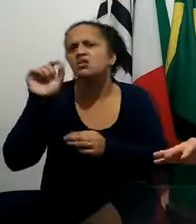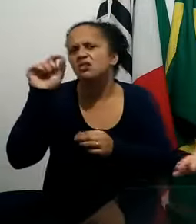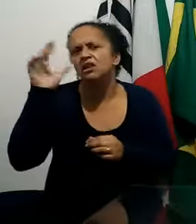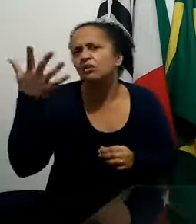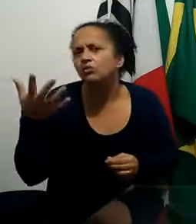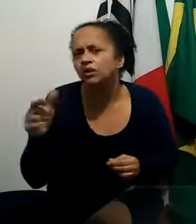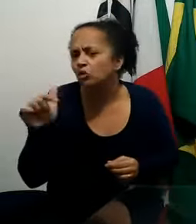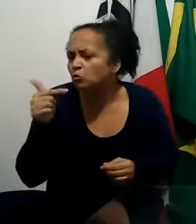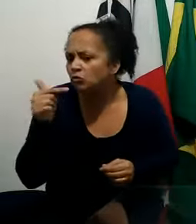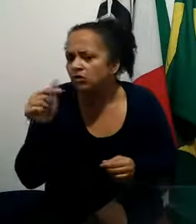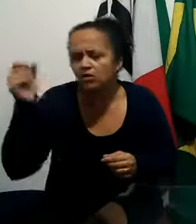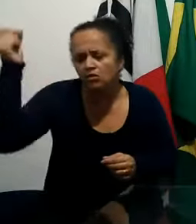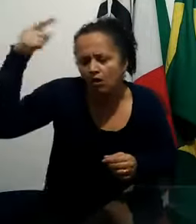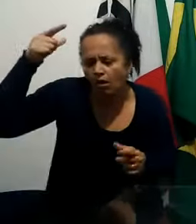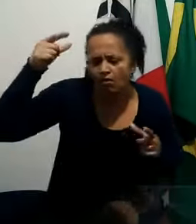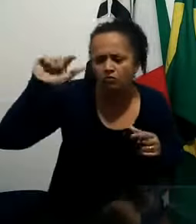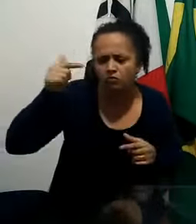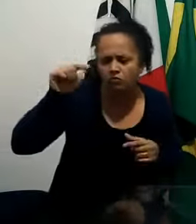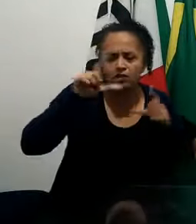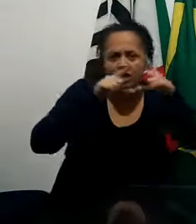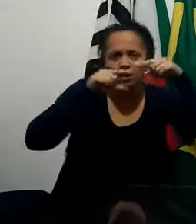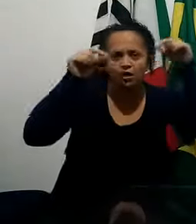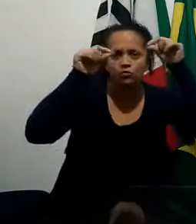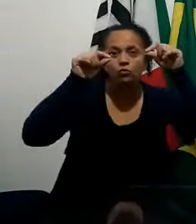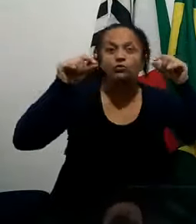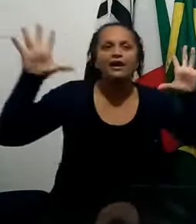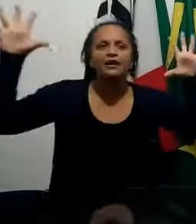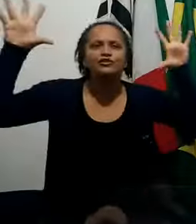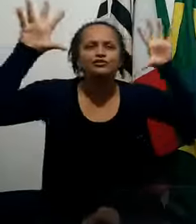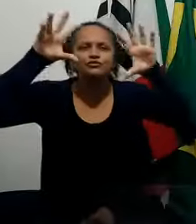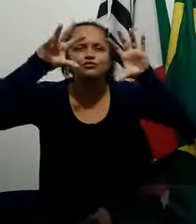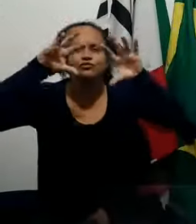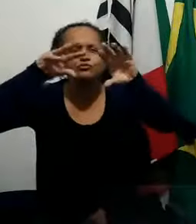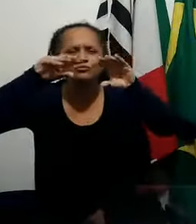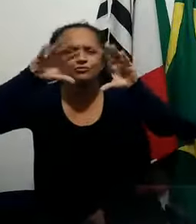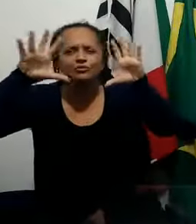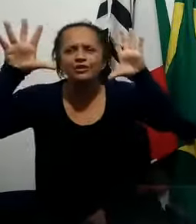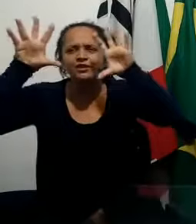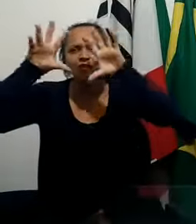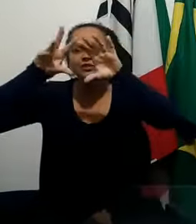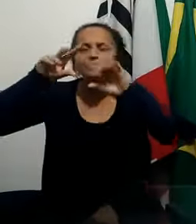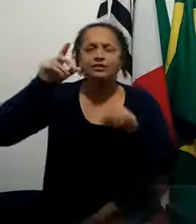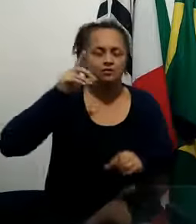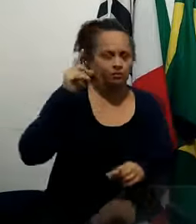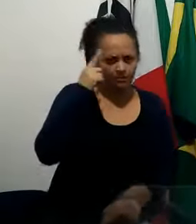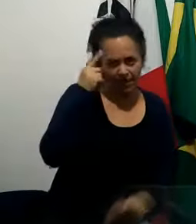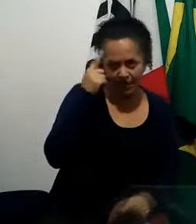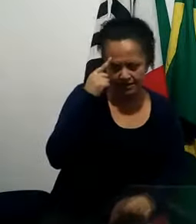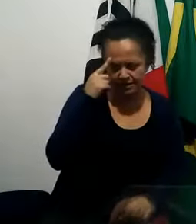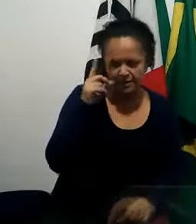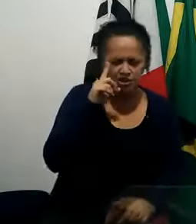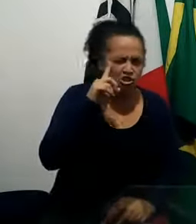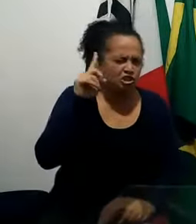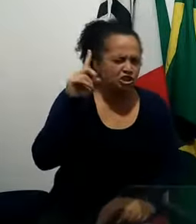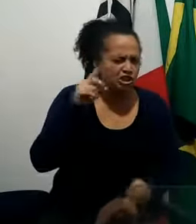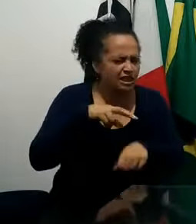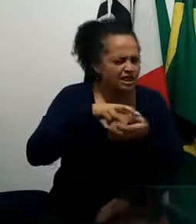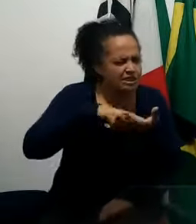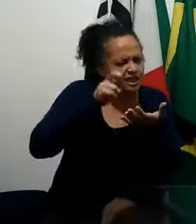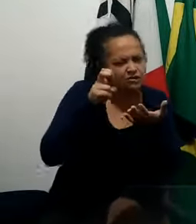E 1/3 do dia já não estava mais brilhante. Você imagina, em pleno dia, 1/3